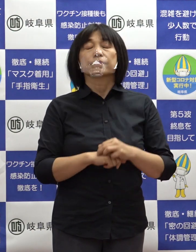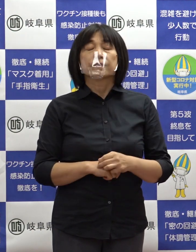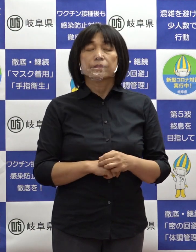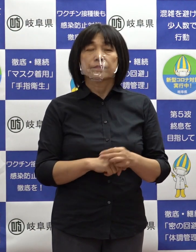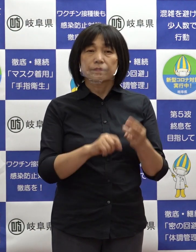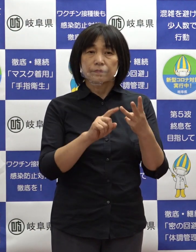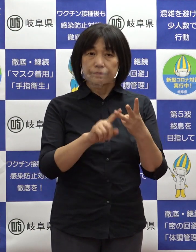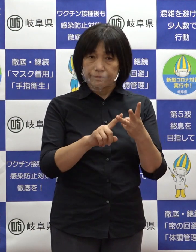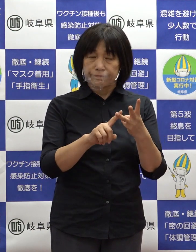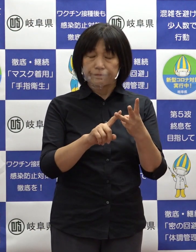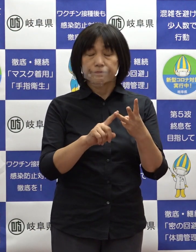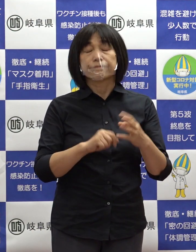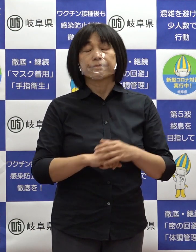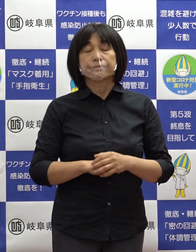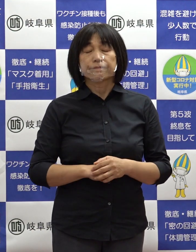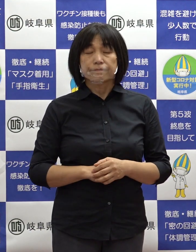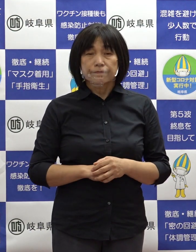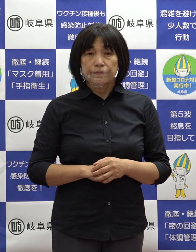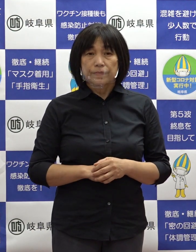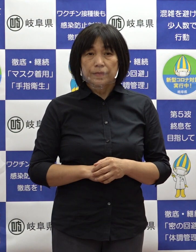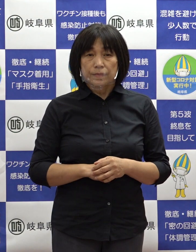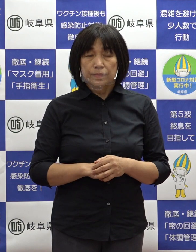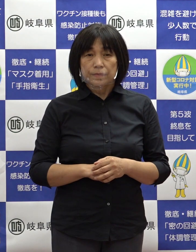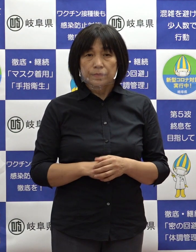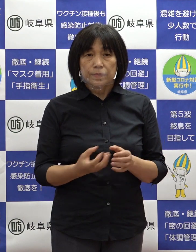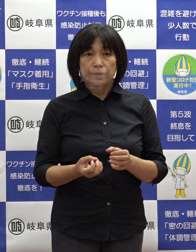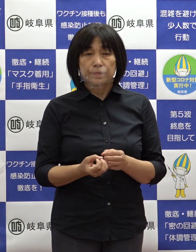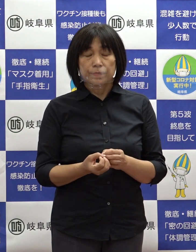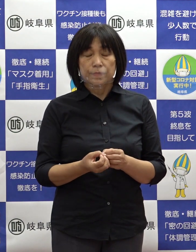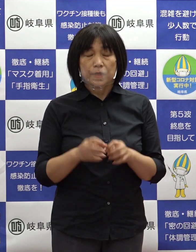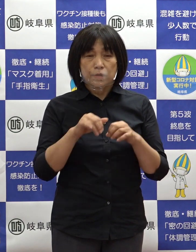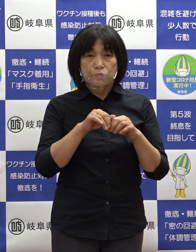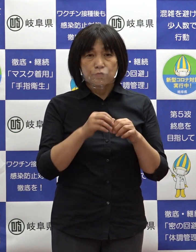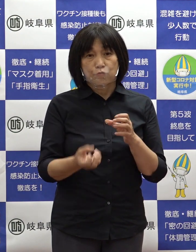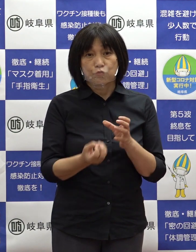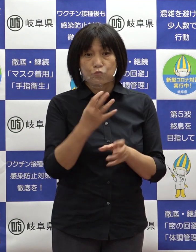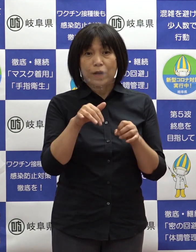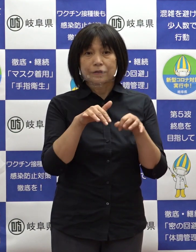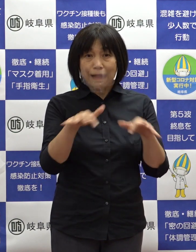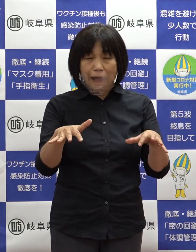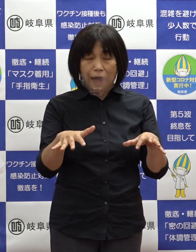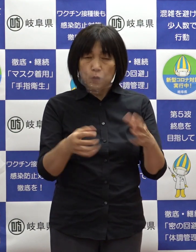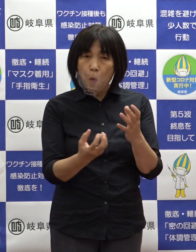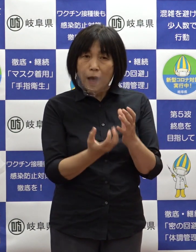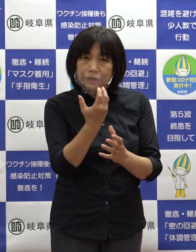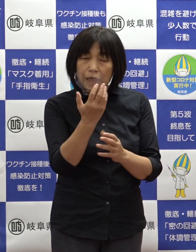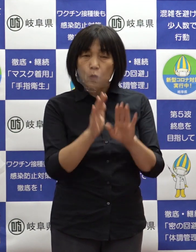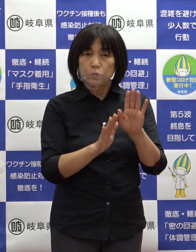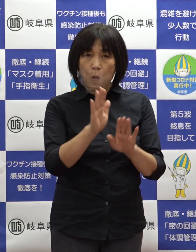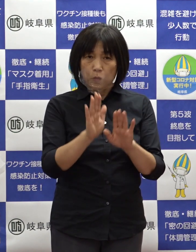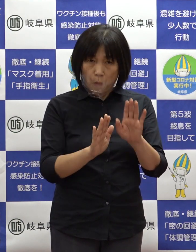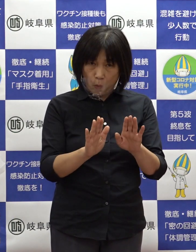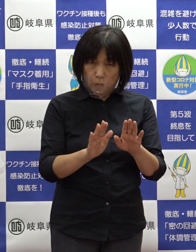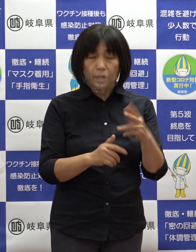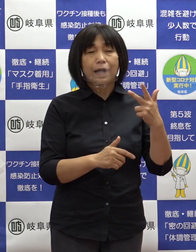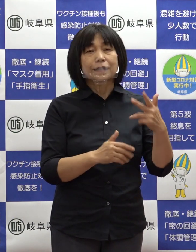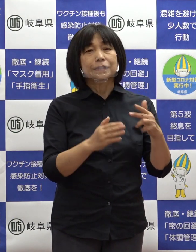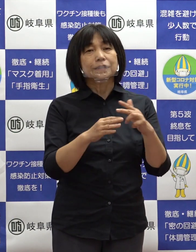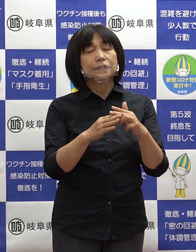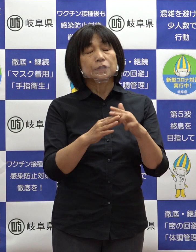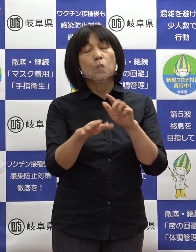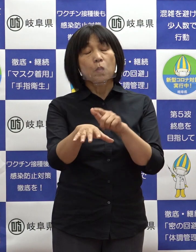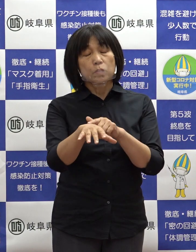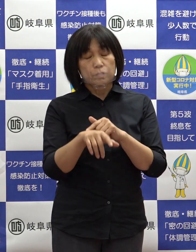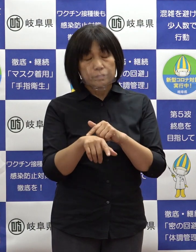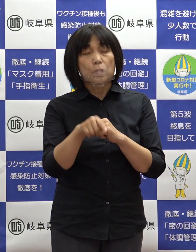それからクラスターの発生状況とか、それから個々の市町のお考えもそれぞれに個